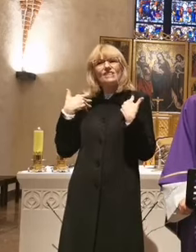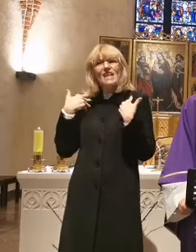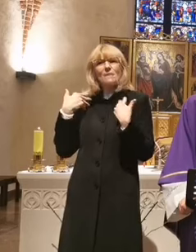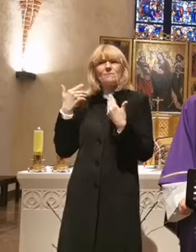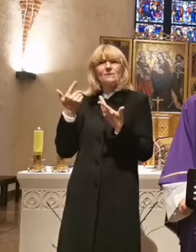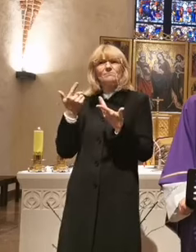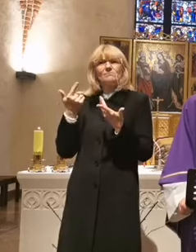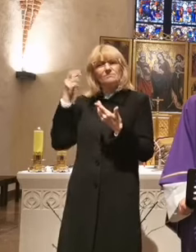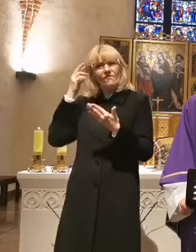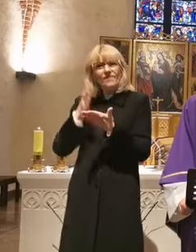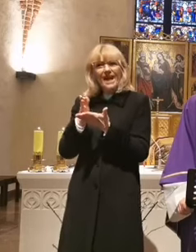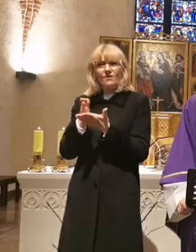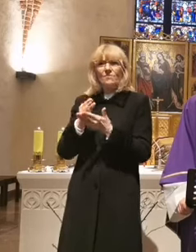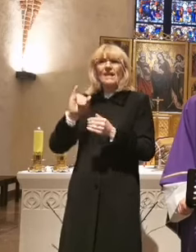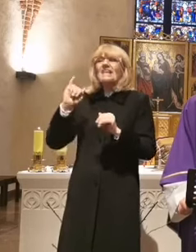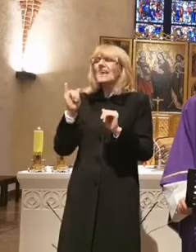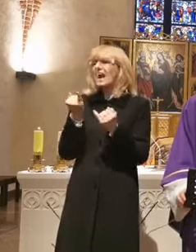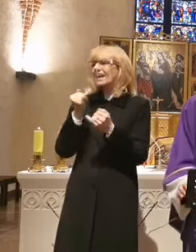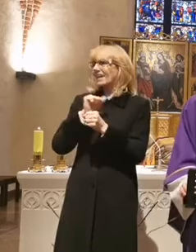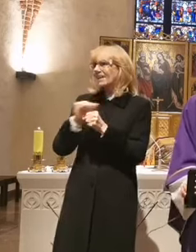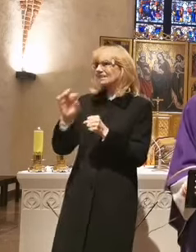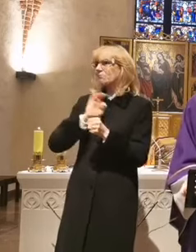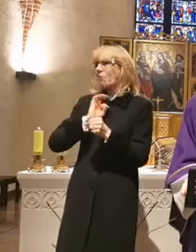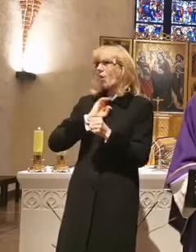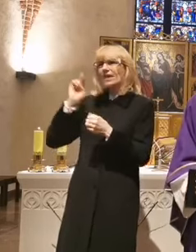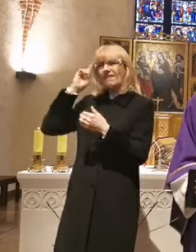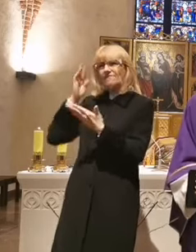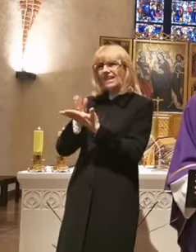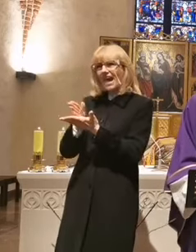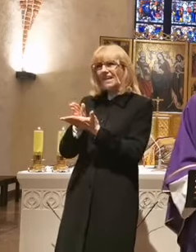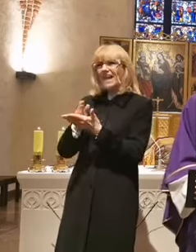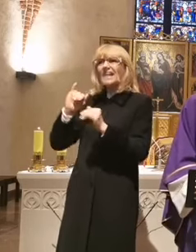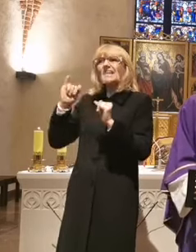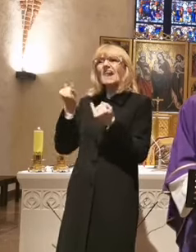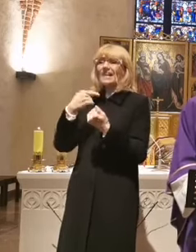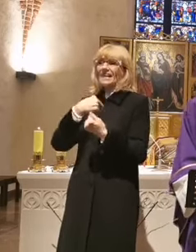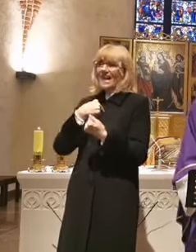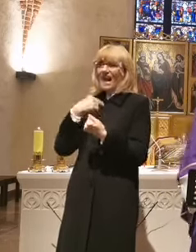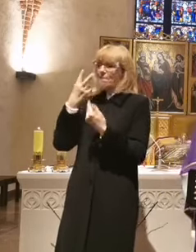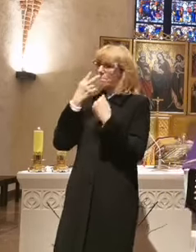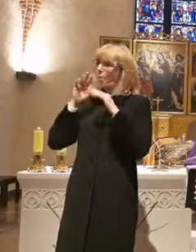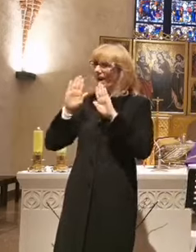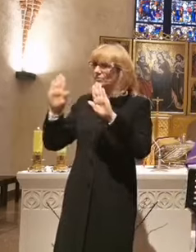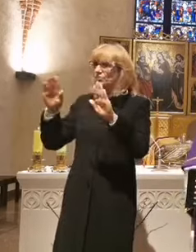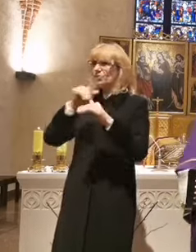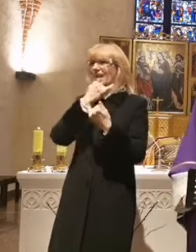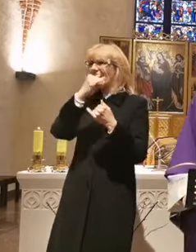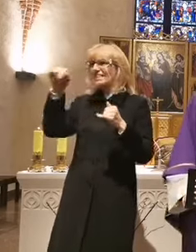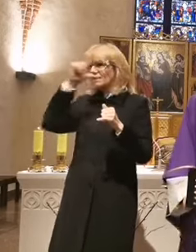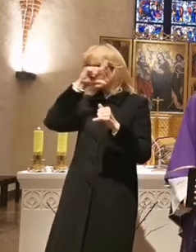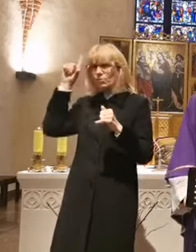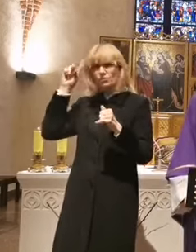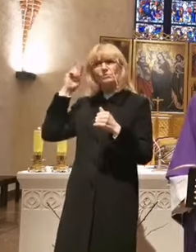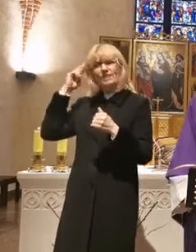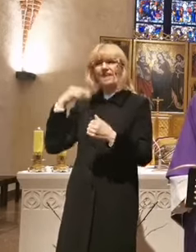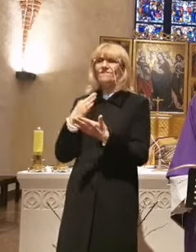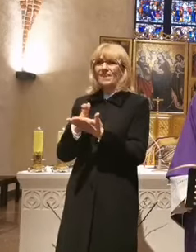Jaka jest moja wiara i pokazywanie innym, że ja wierzę. Czy wierzę prawdziwie Boga?